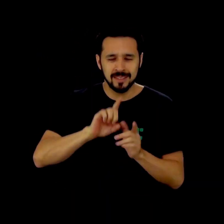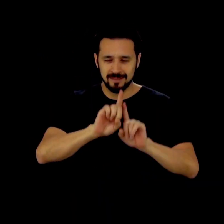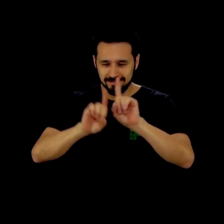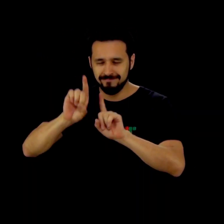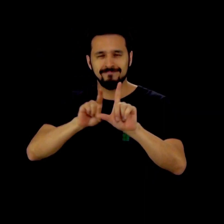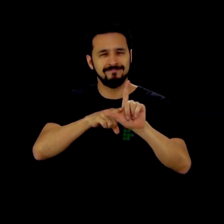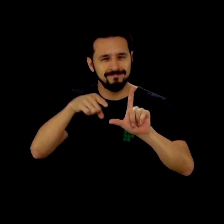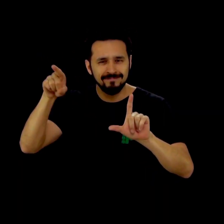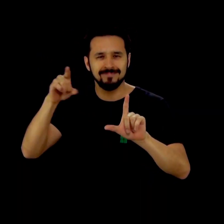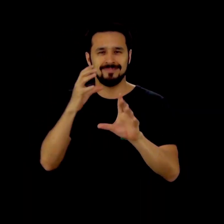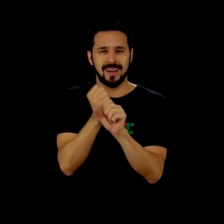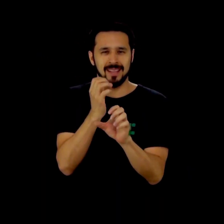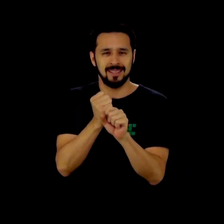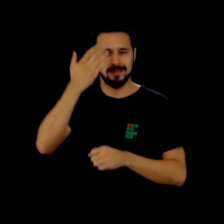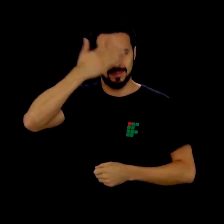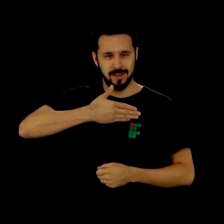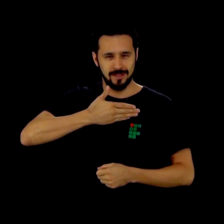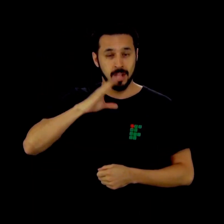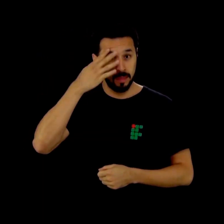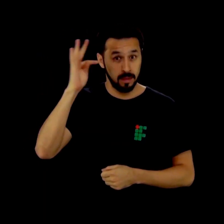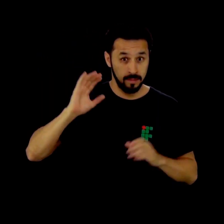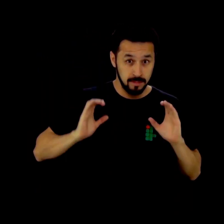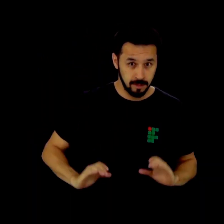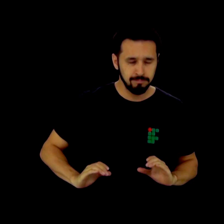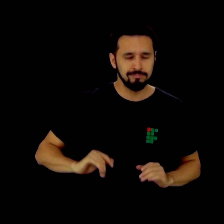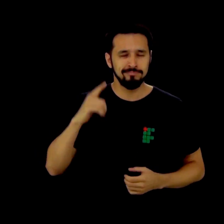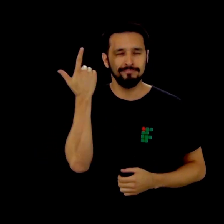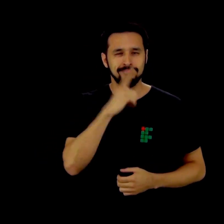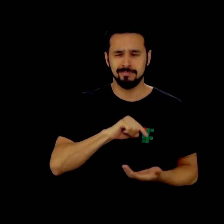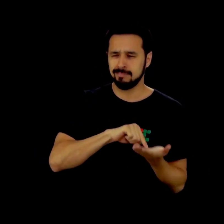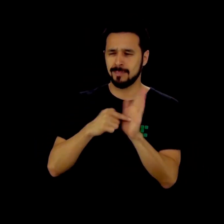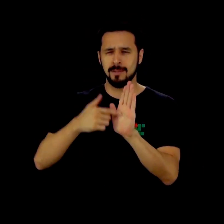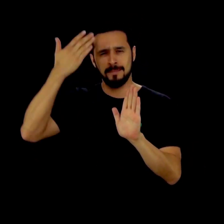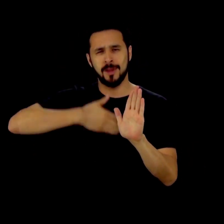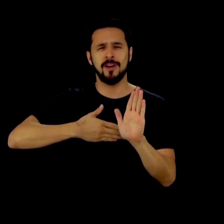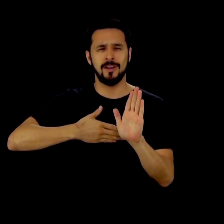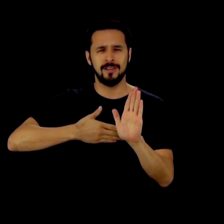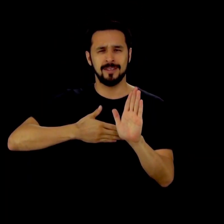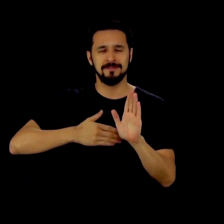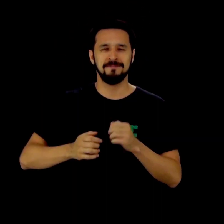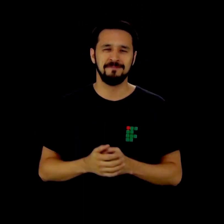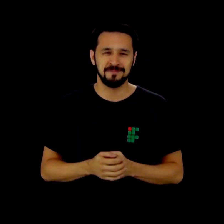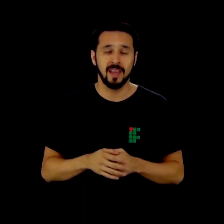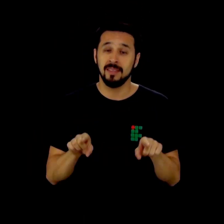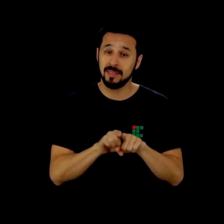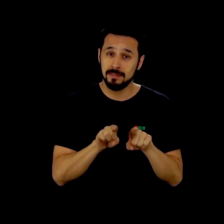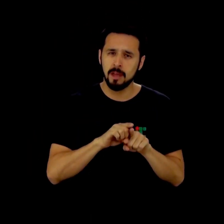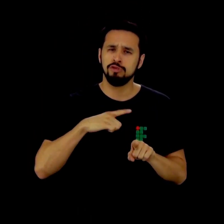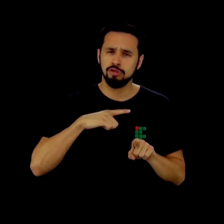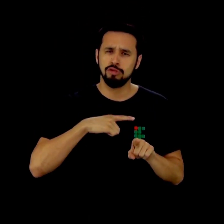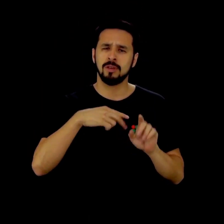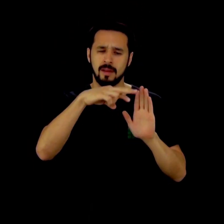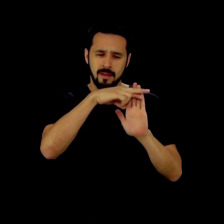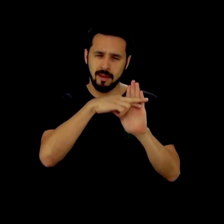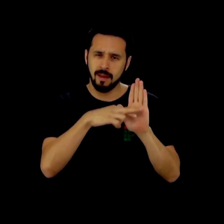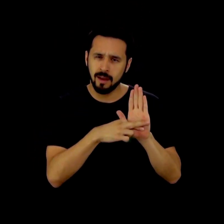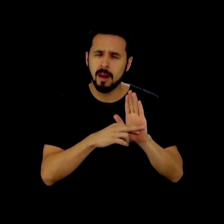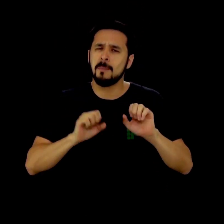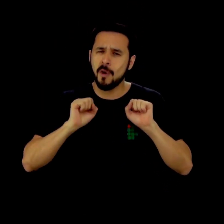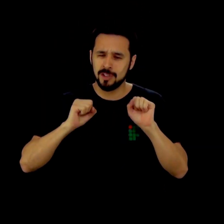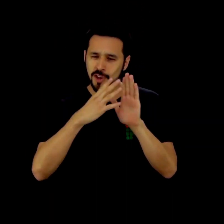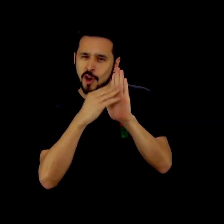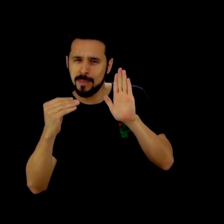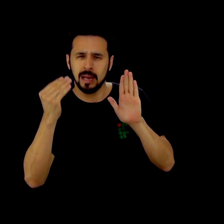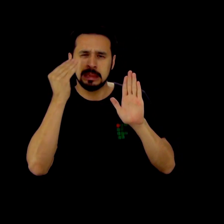a psicologia passou a ter um objeto mensurável e observável para estudar. Os experimentos